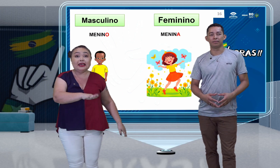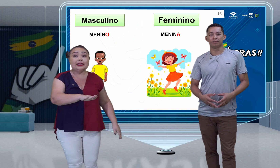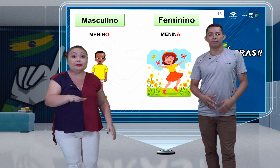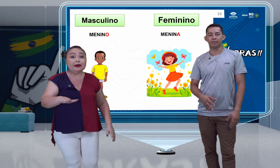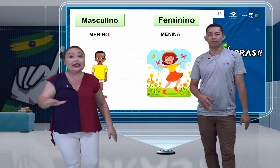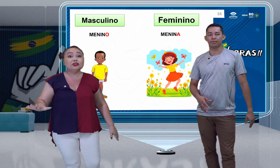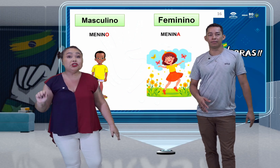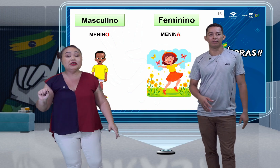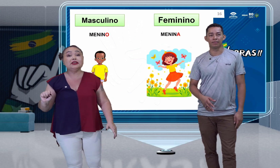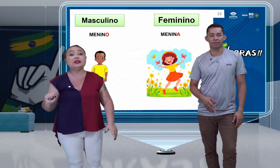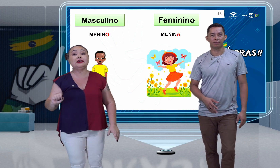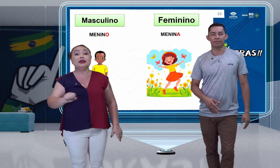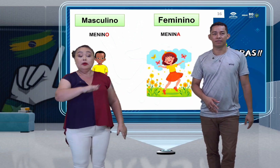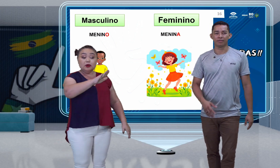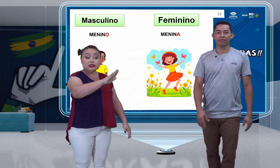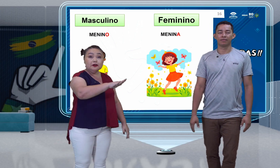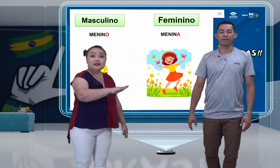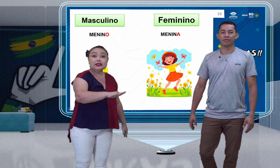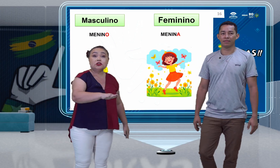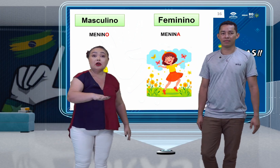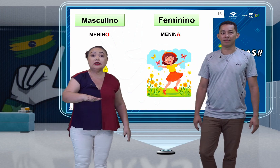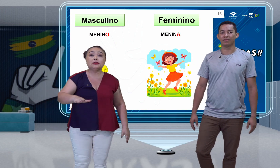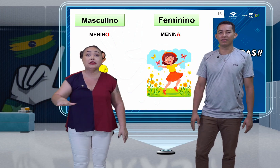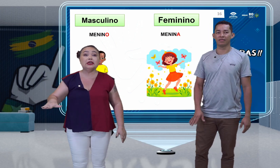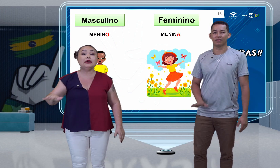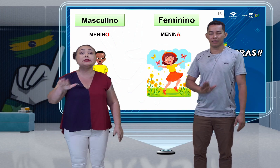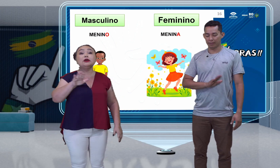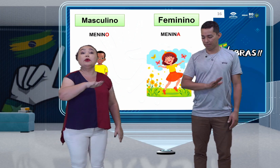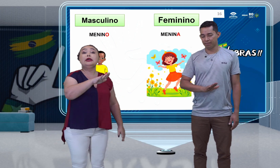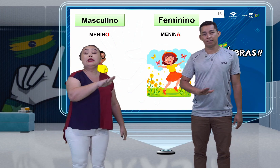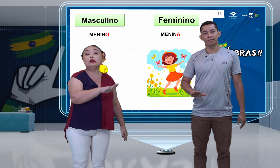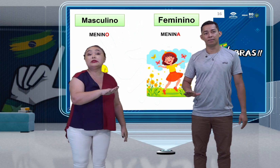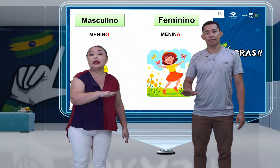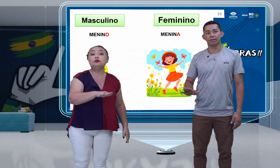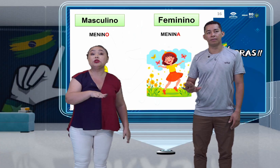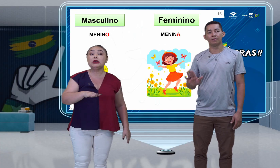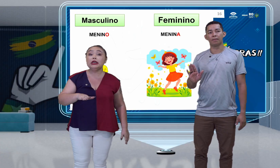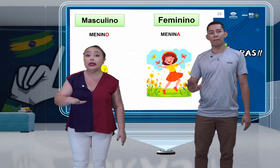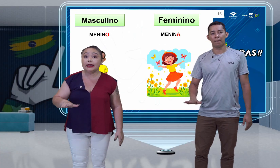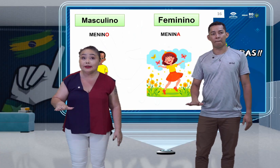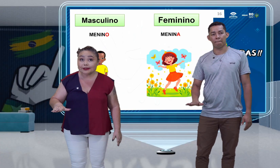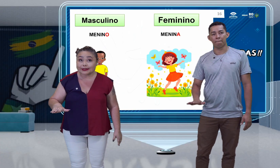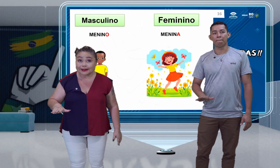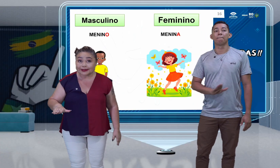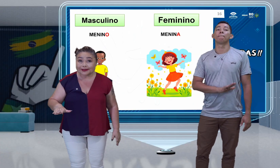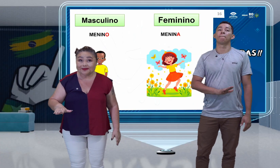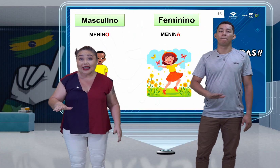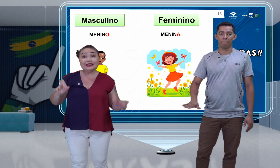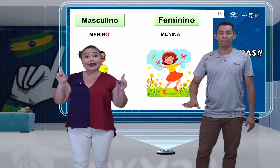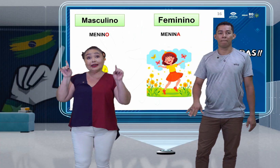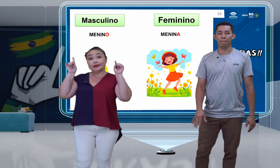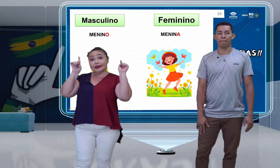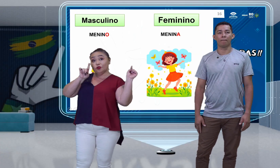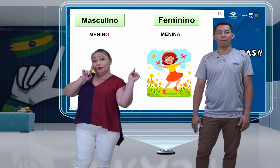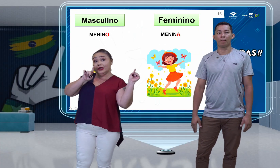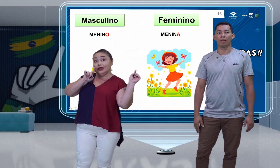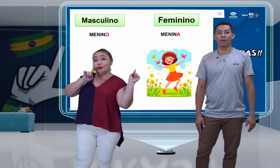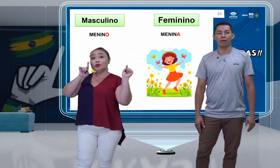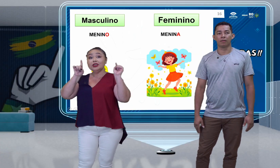essa paradinha aqui? Porque se eu fizer só isso aqui, é o sinal de crianças. Aí está relacionado com menino